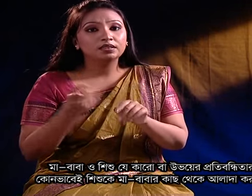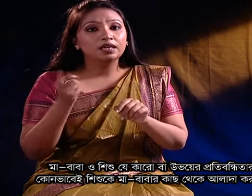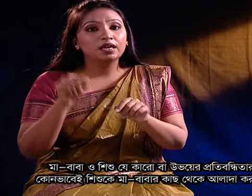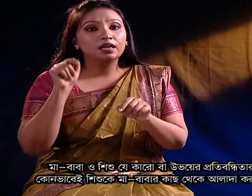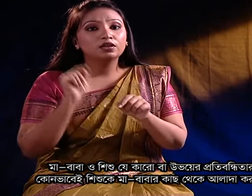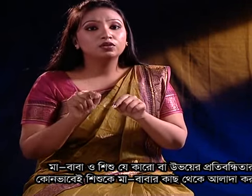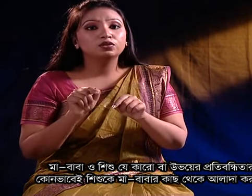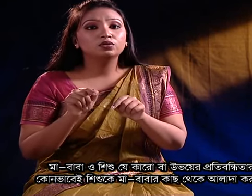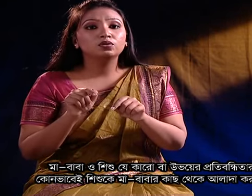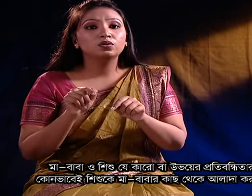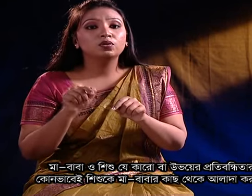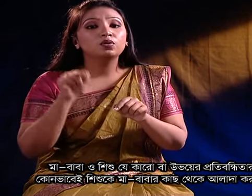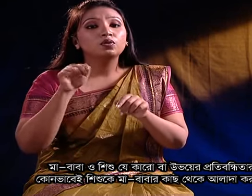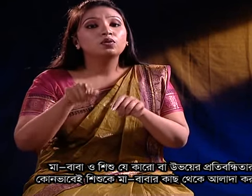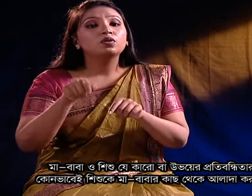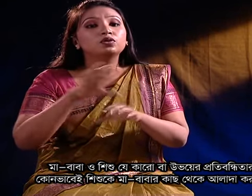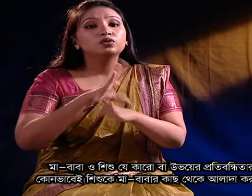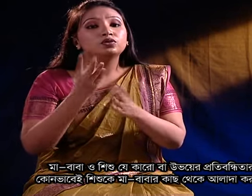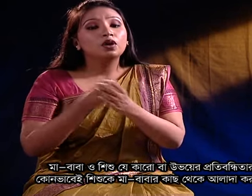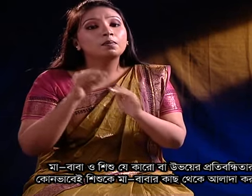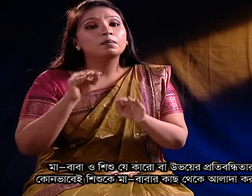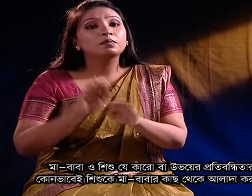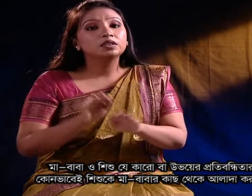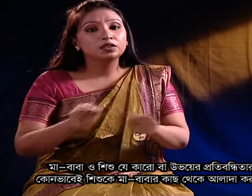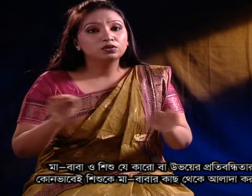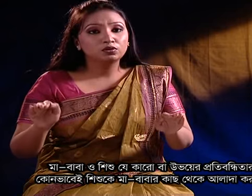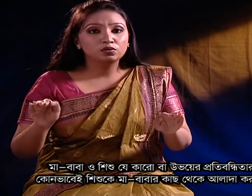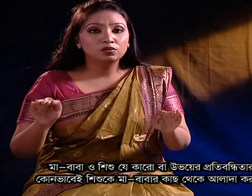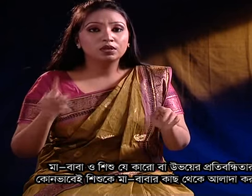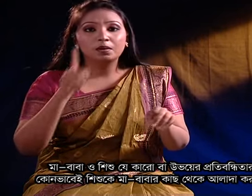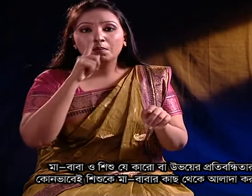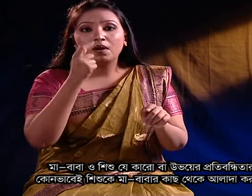শিশুকে মা বাবার কাছ থেকে আলাদা করা যাবে না।